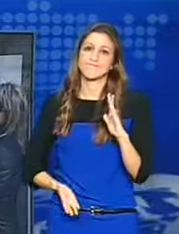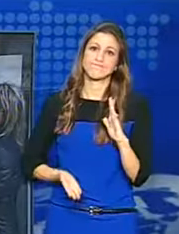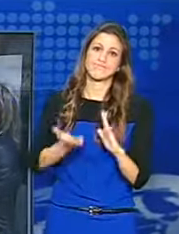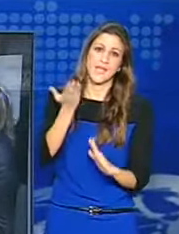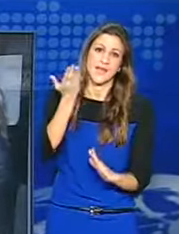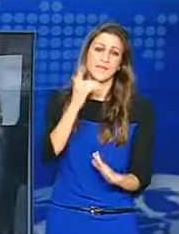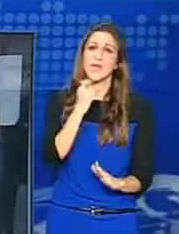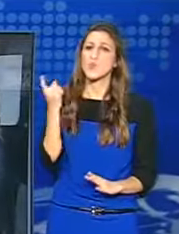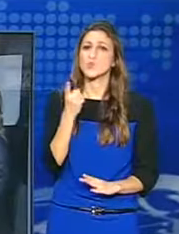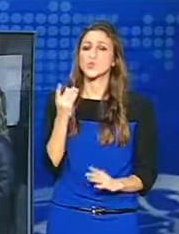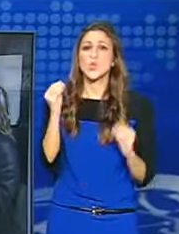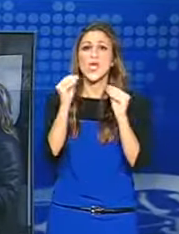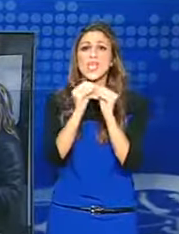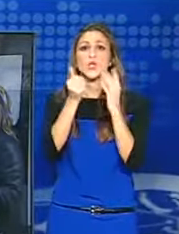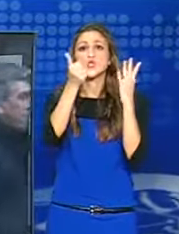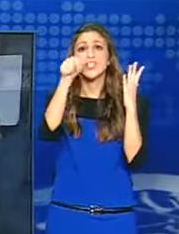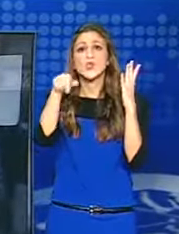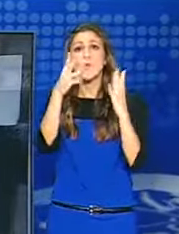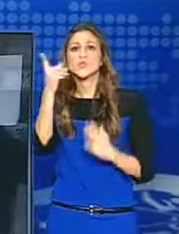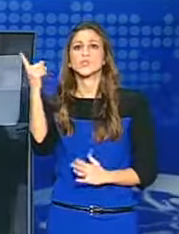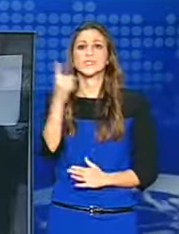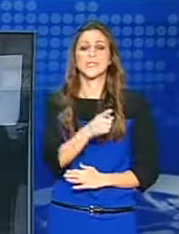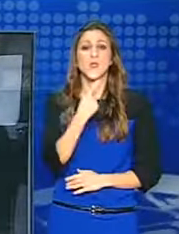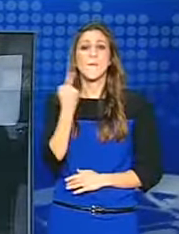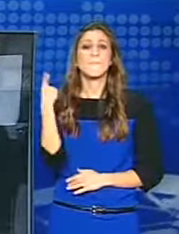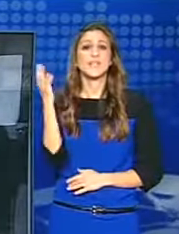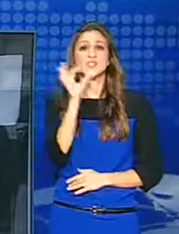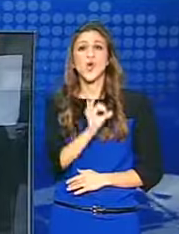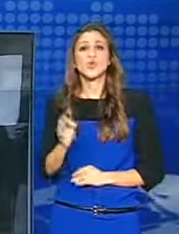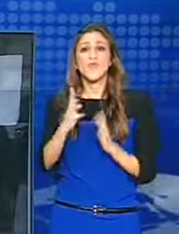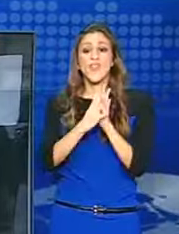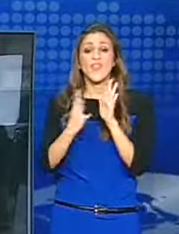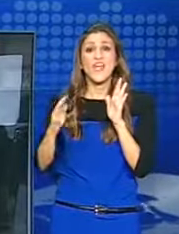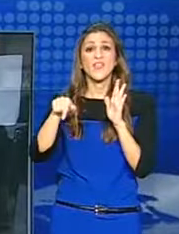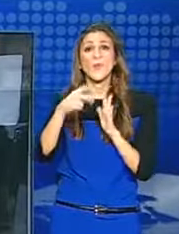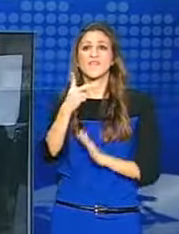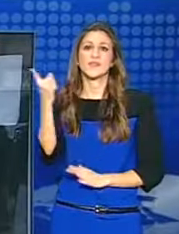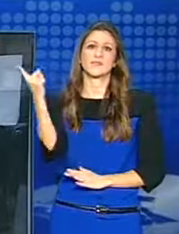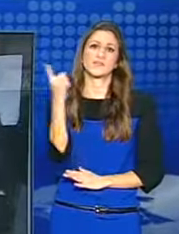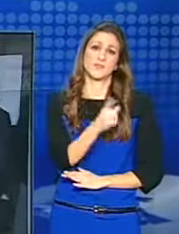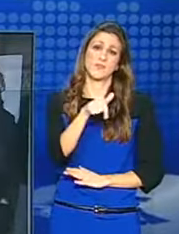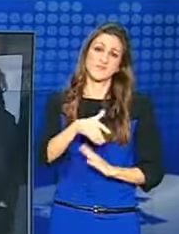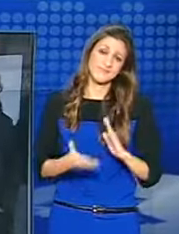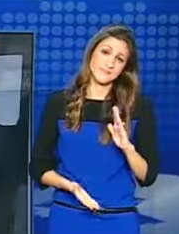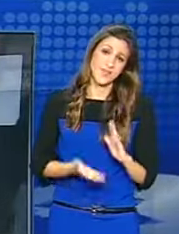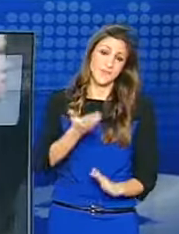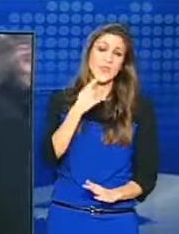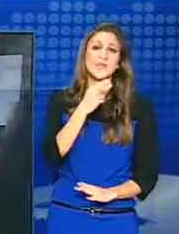οκτώβριο έφτασε στο 26,8% από 19,7 που ήταν τον αντίστοιχο μήνα πέρυσι αυτό σημαίνει ότι